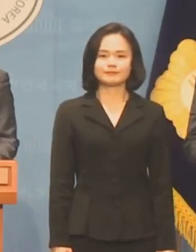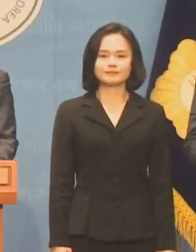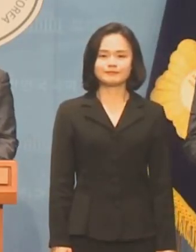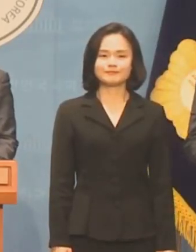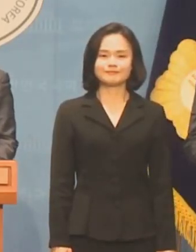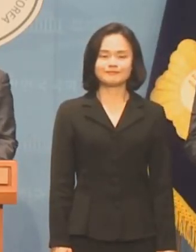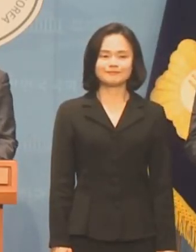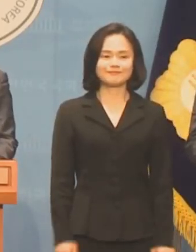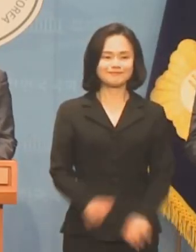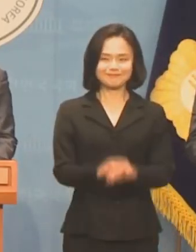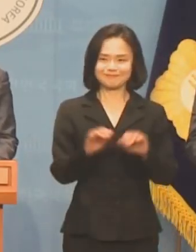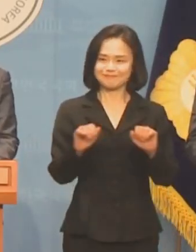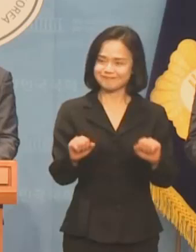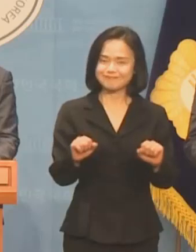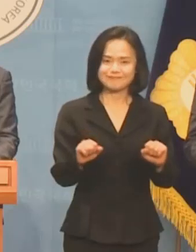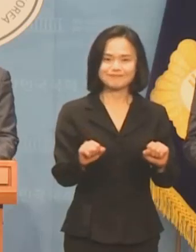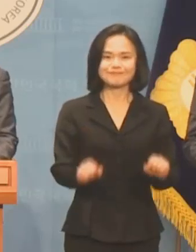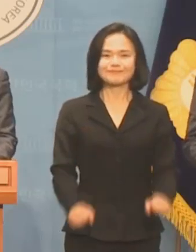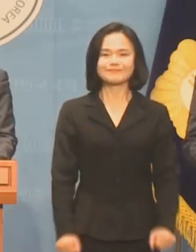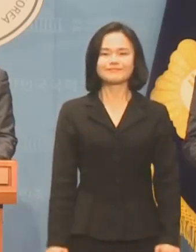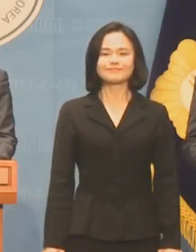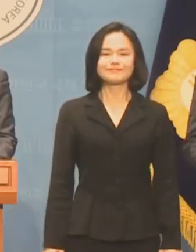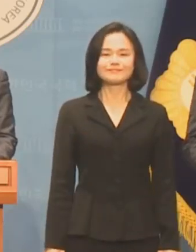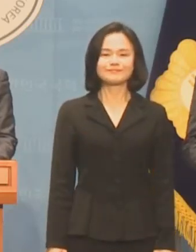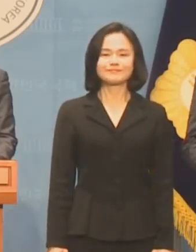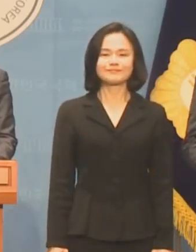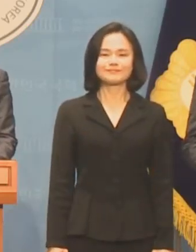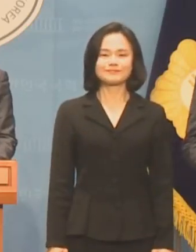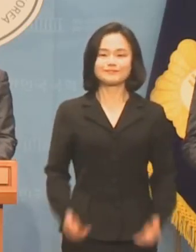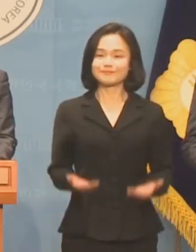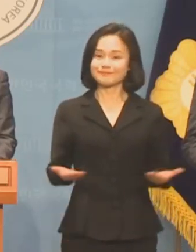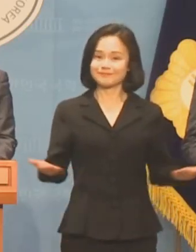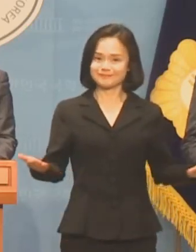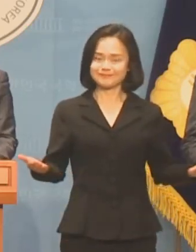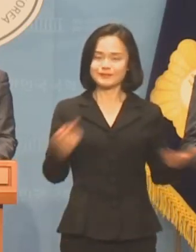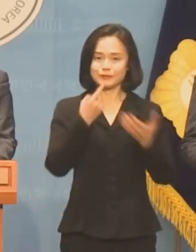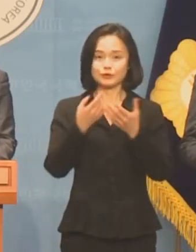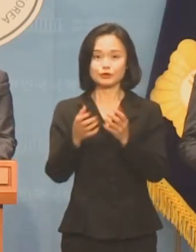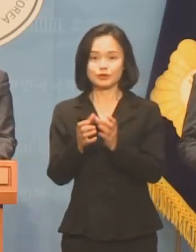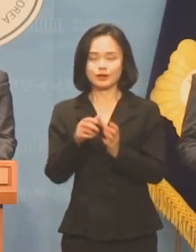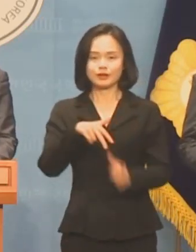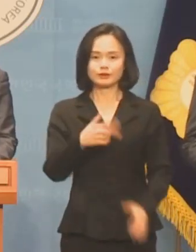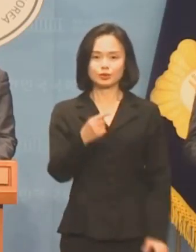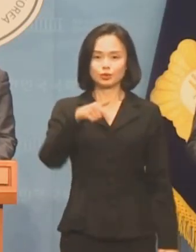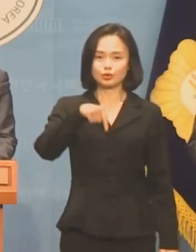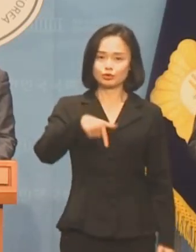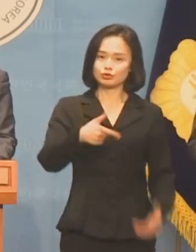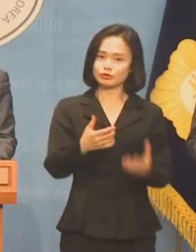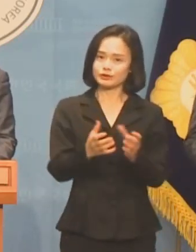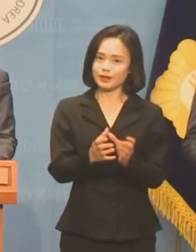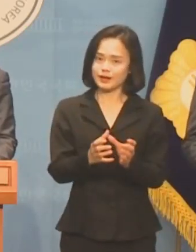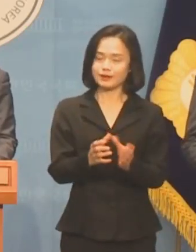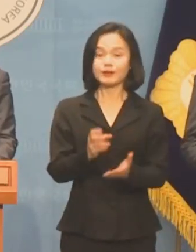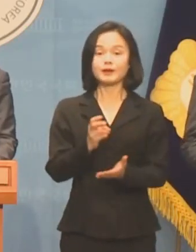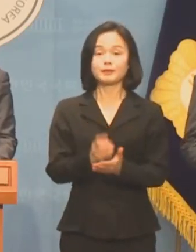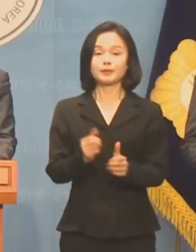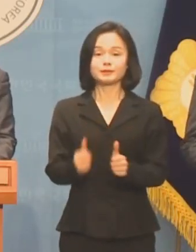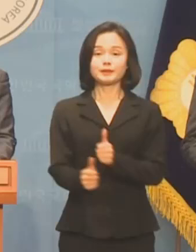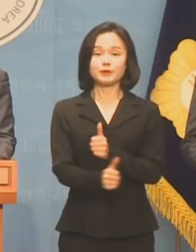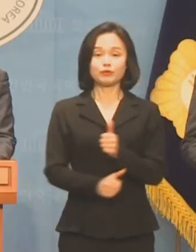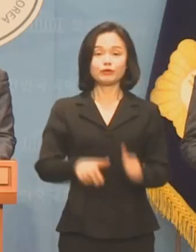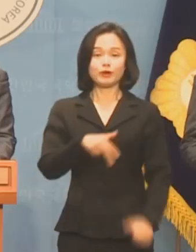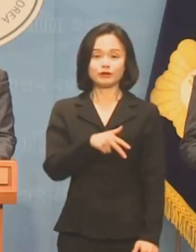네, 언론인 여러분 안녕하십니까? 저희는 더불어민주당과 조국혁신당 법제사법위원회